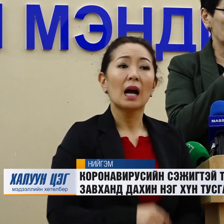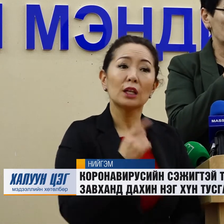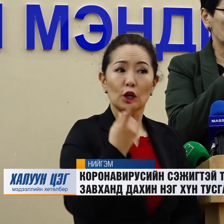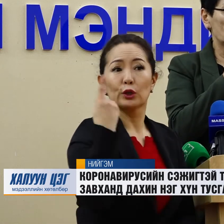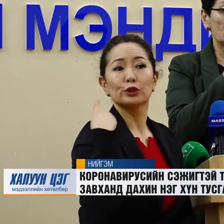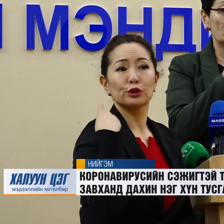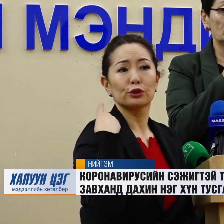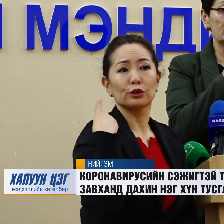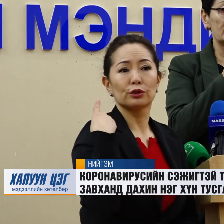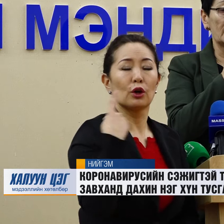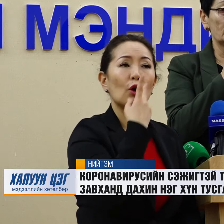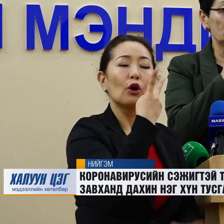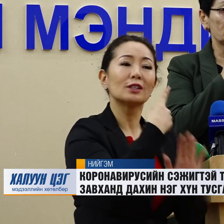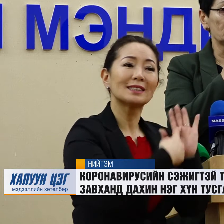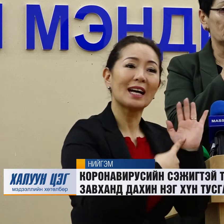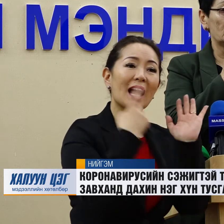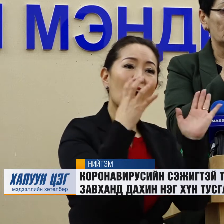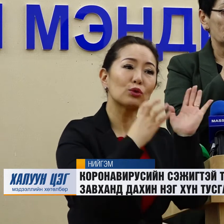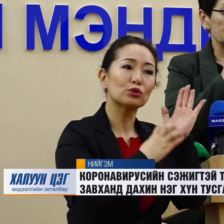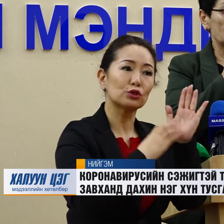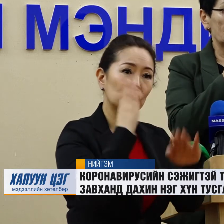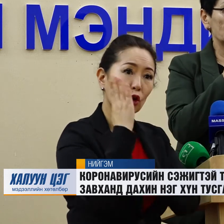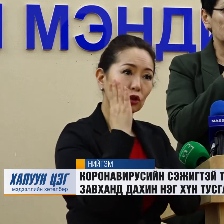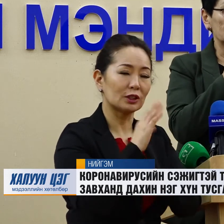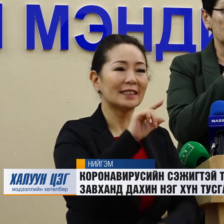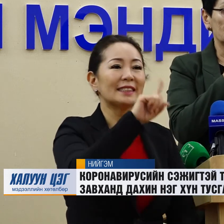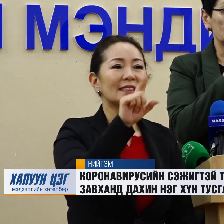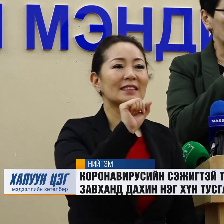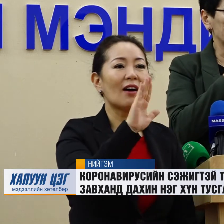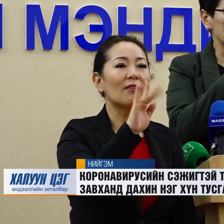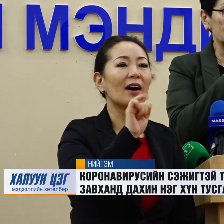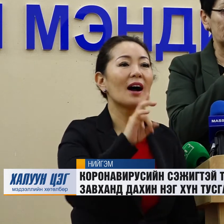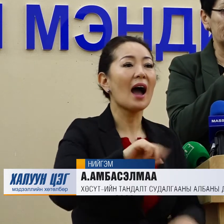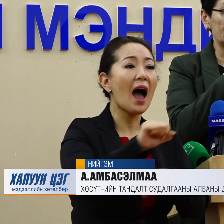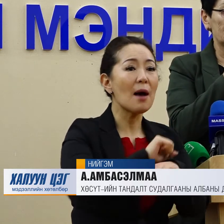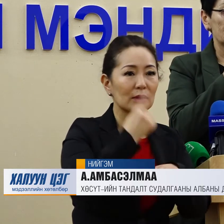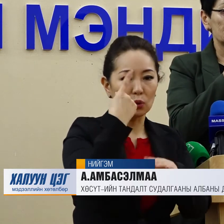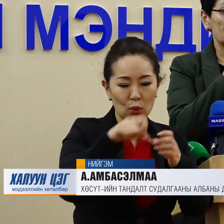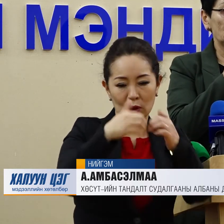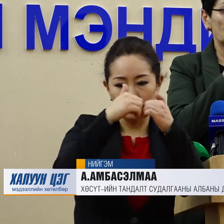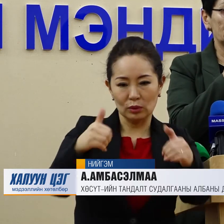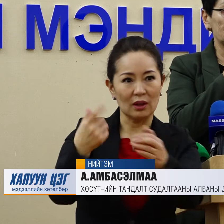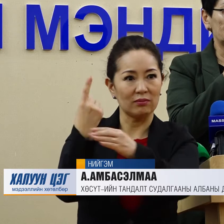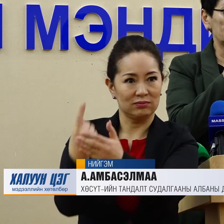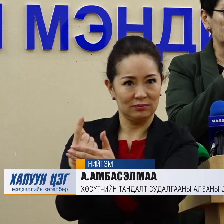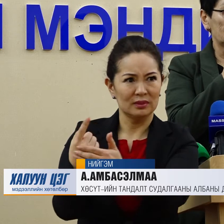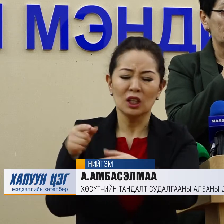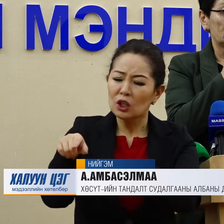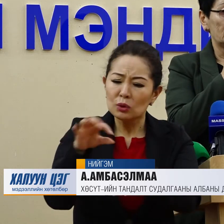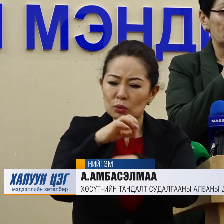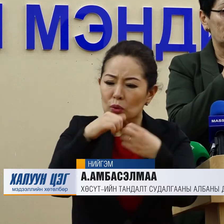өчигдөр 2-р сарын 19-нд Захуу аймагт нэг тохиолдол тусгаарлалтаа. За энэ тохиолдол бол